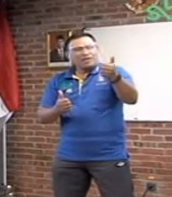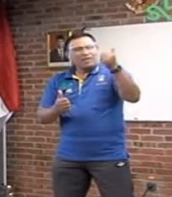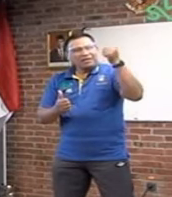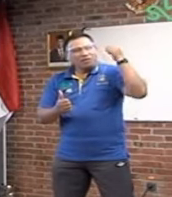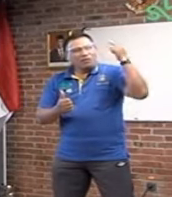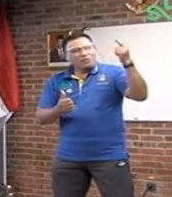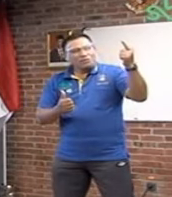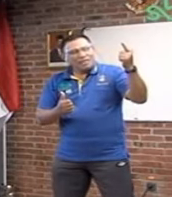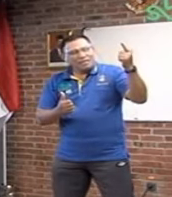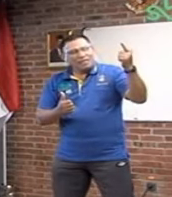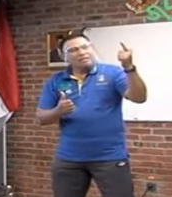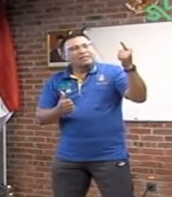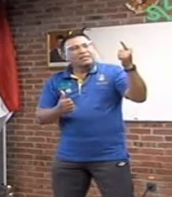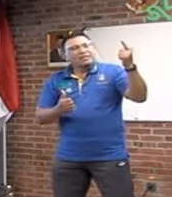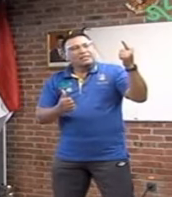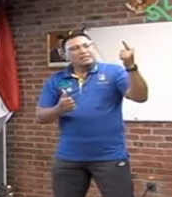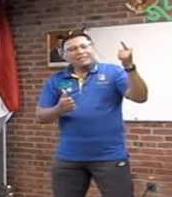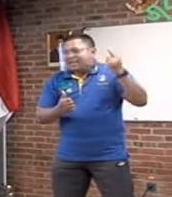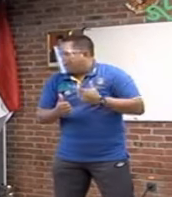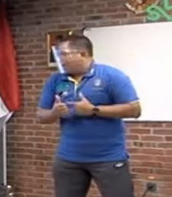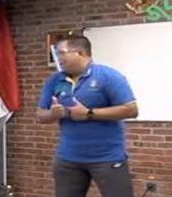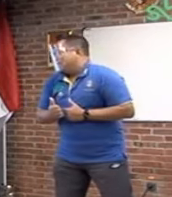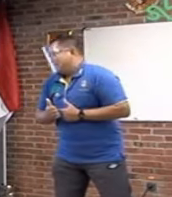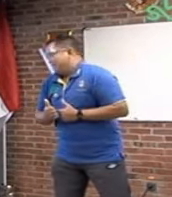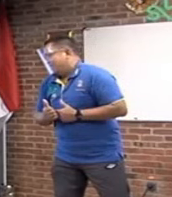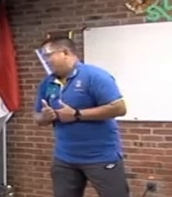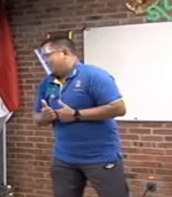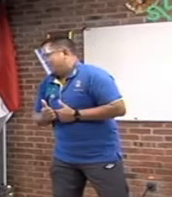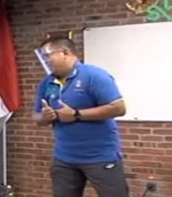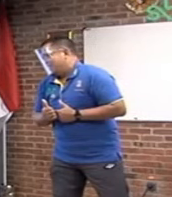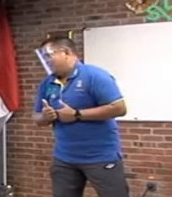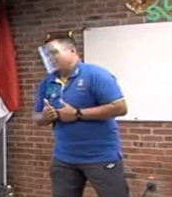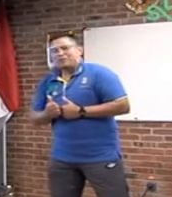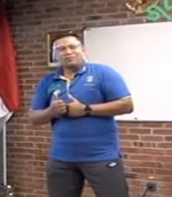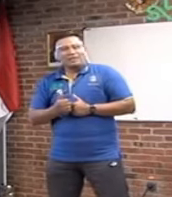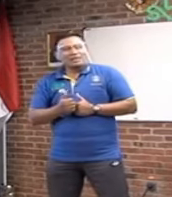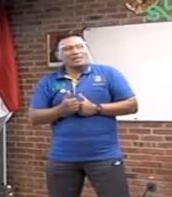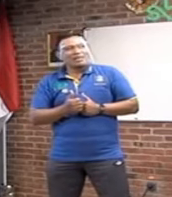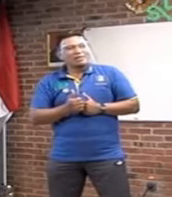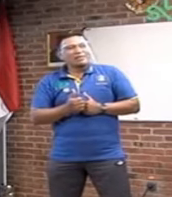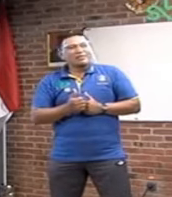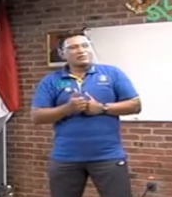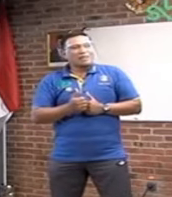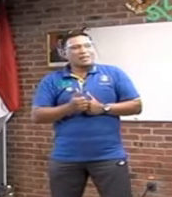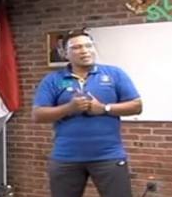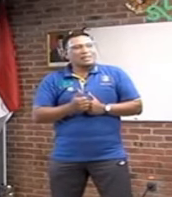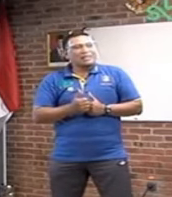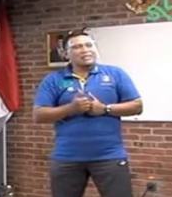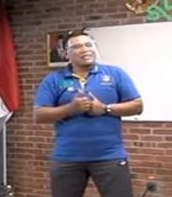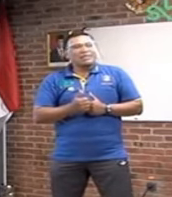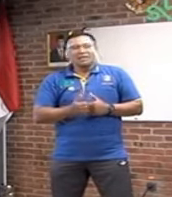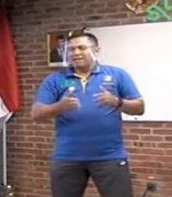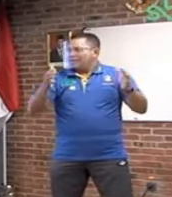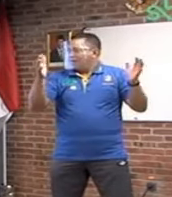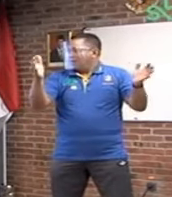menggantung, dan meloncat tanpa awalan. Itu semuanya digunakan